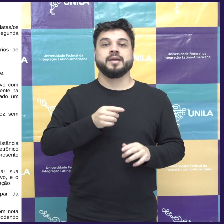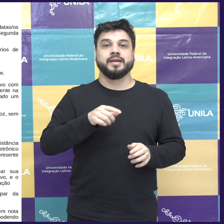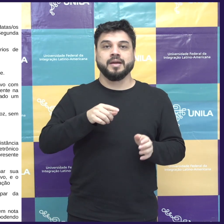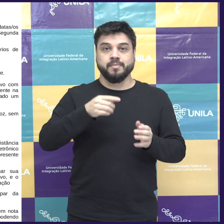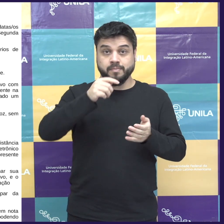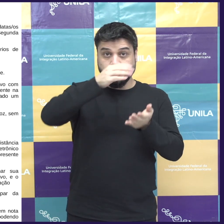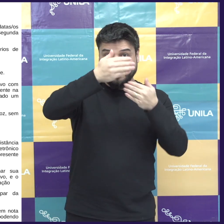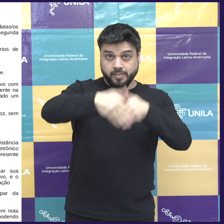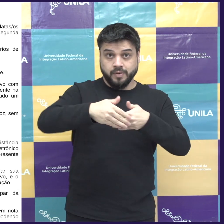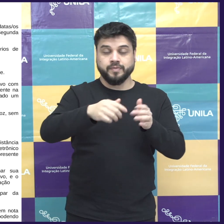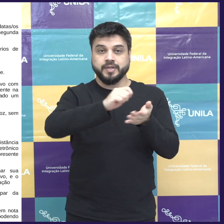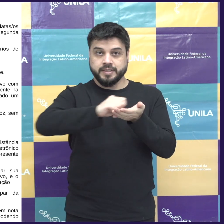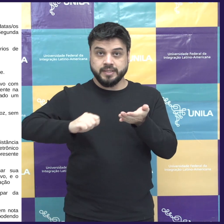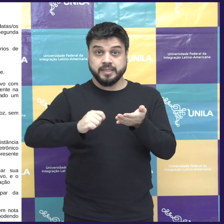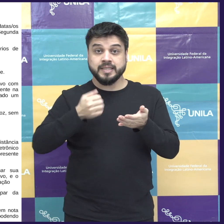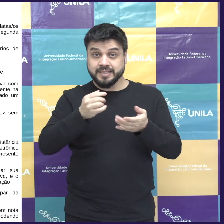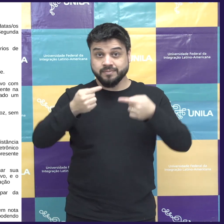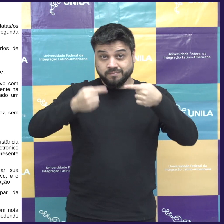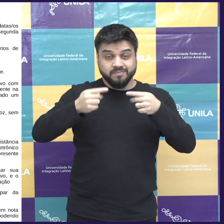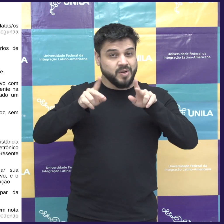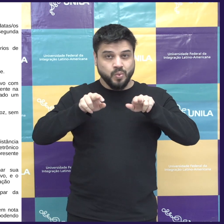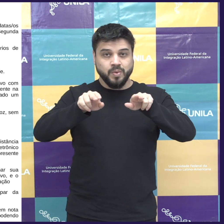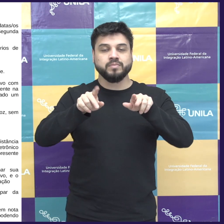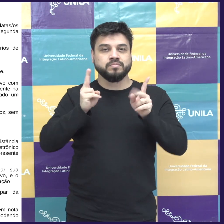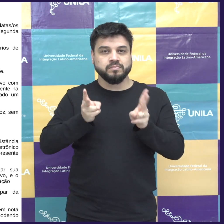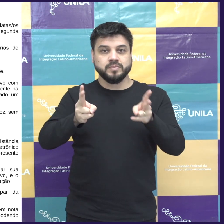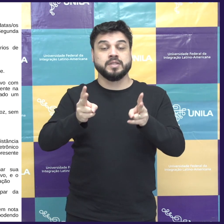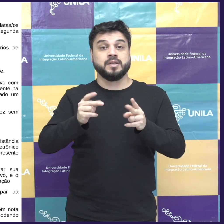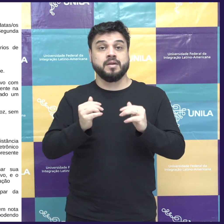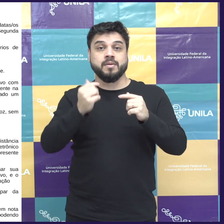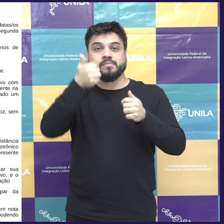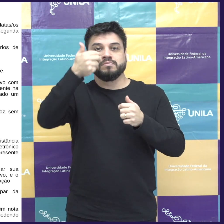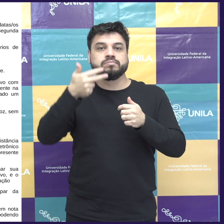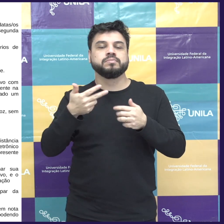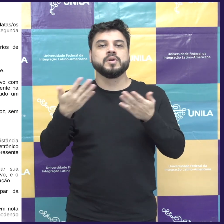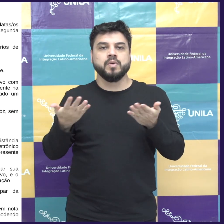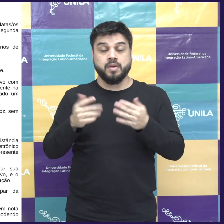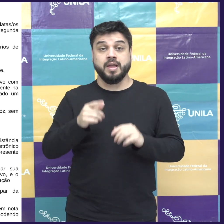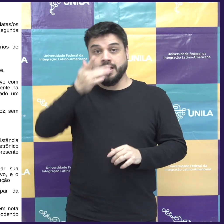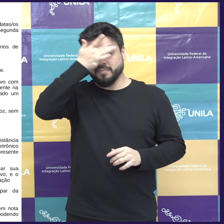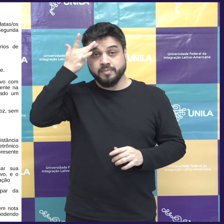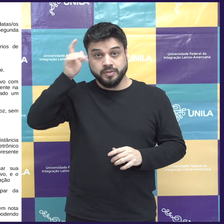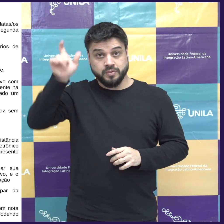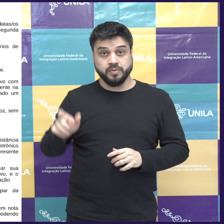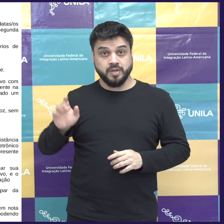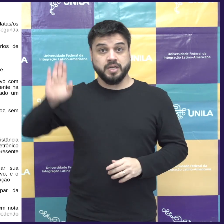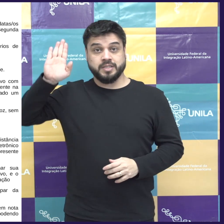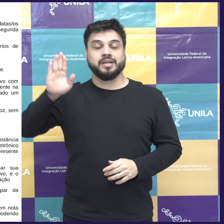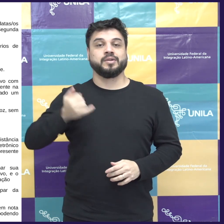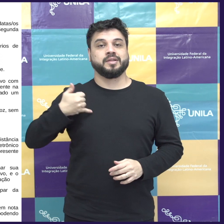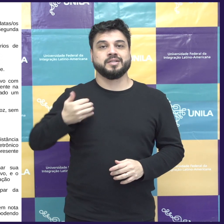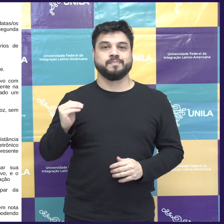Persistindo o empate, será melhor classificado o candidato de maior idade.